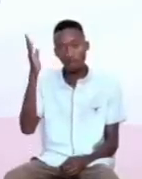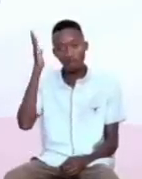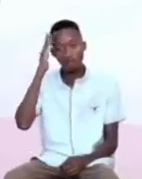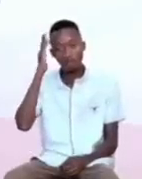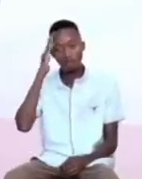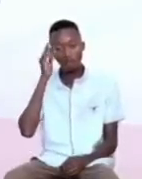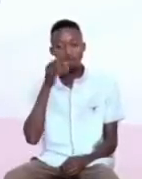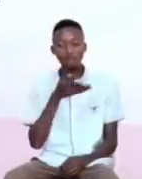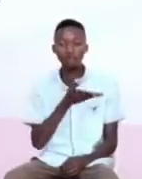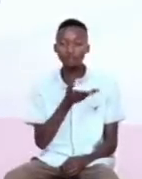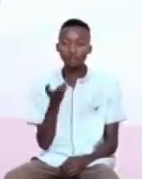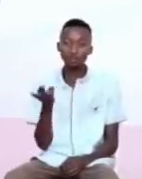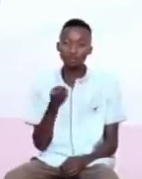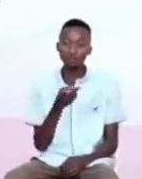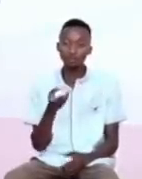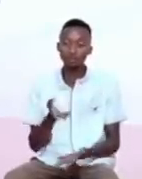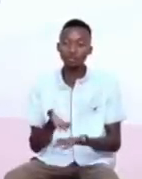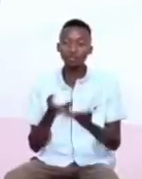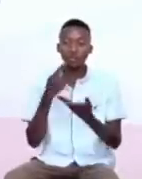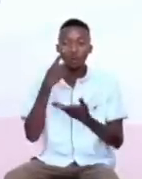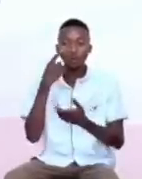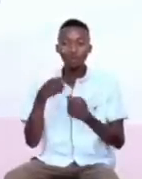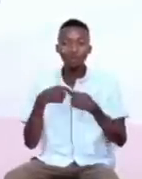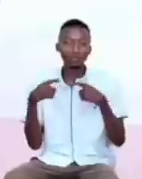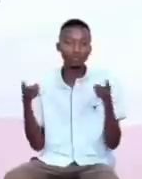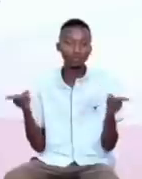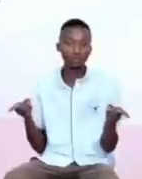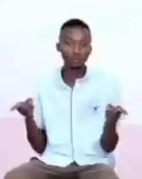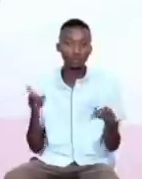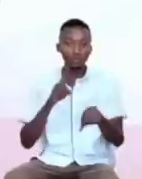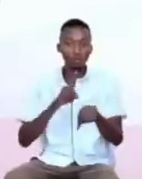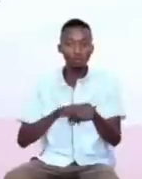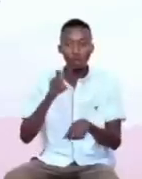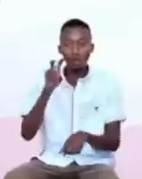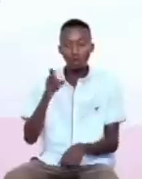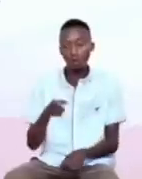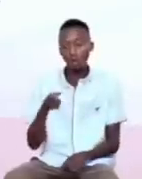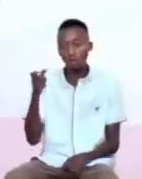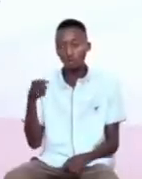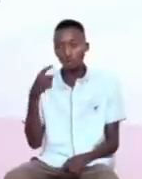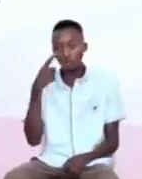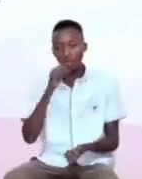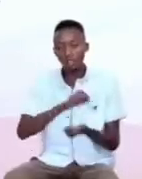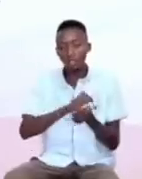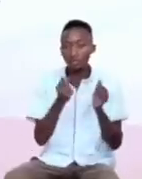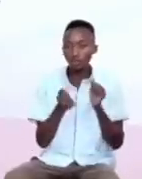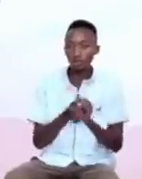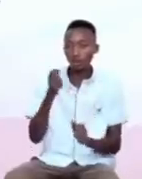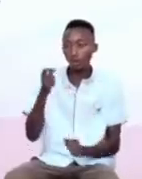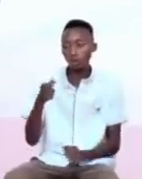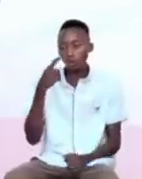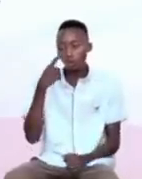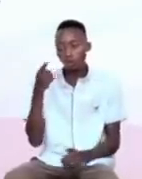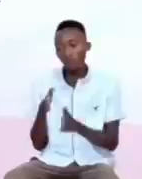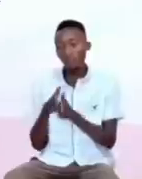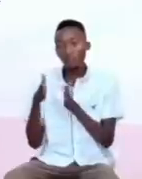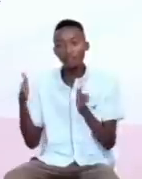hekima itakusaidia kuona vitu katika mfumo tofauti kabisa. Wakati wenzako wakiona tatizo, wewe unaona fursa.